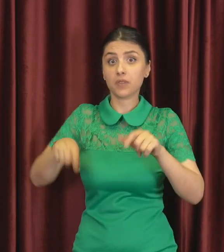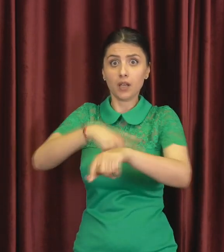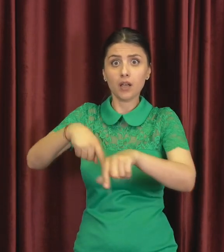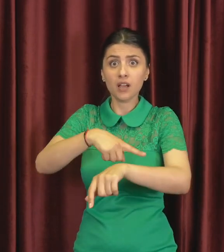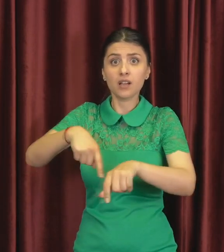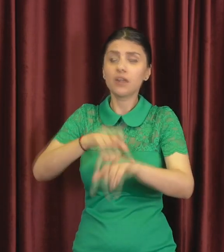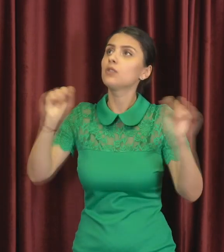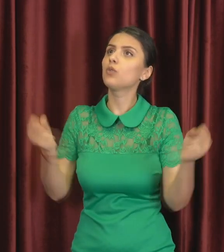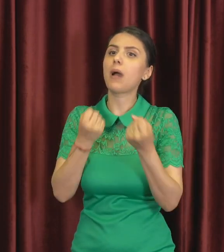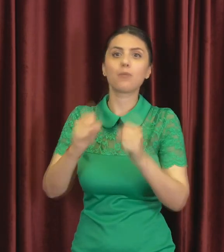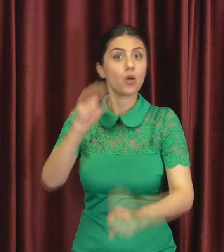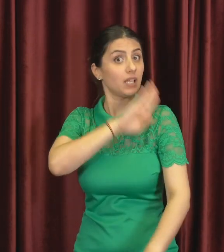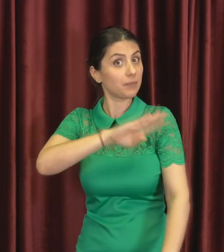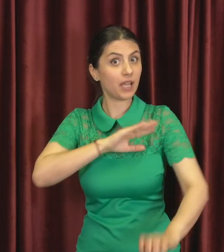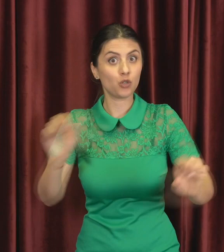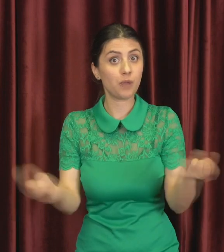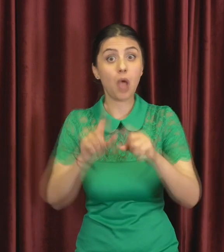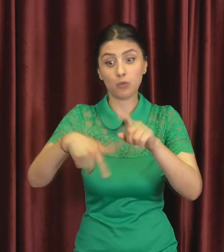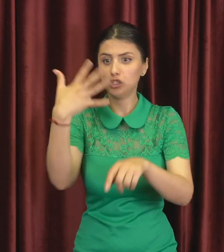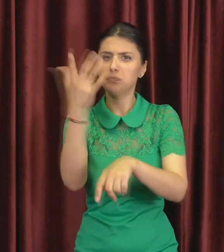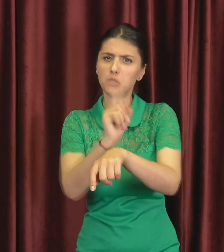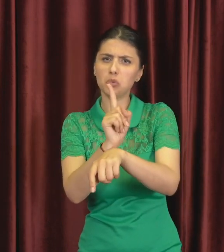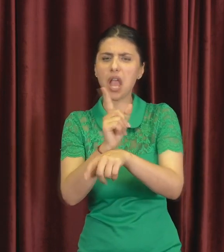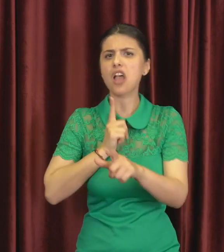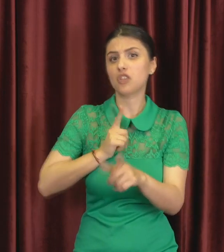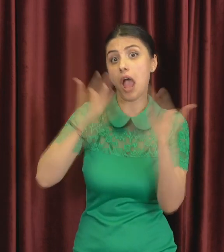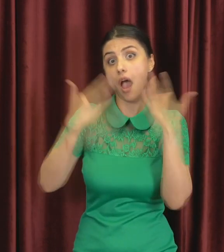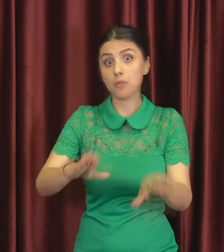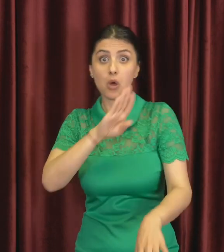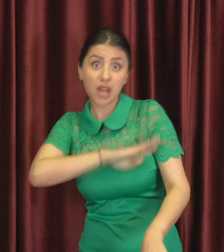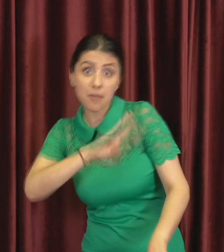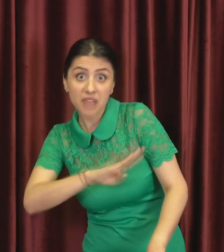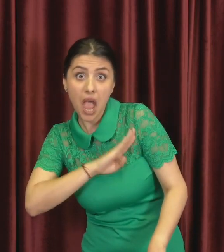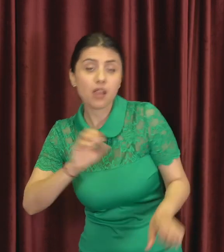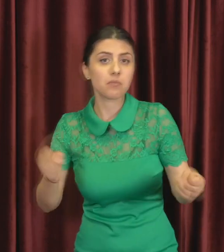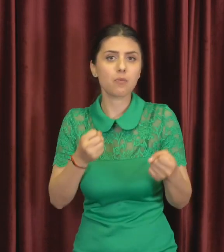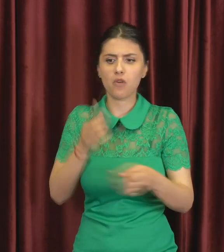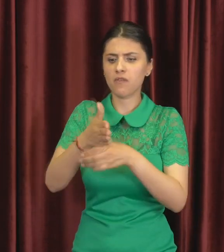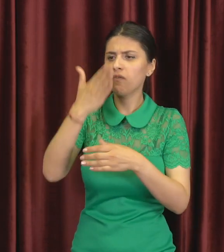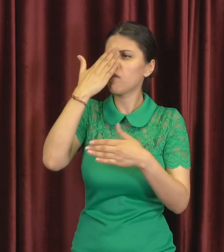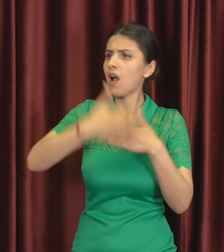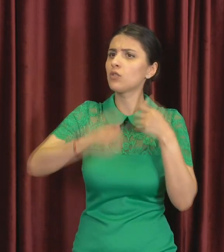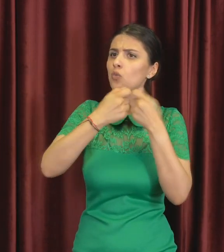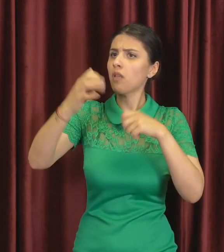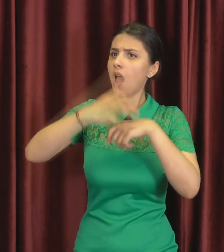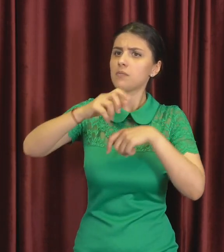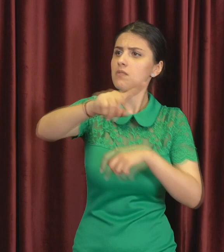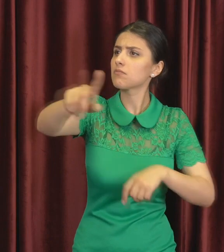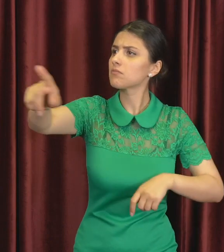mai mult răbdarea. După 5 minute își pierdu răbdarea și se băgă în față, trecu printre toate animalele care își așteptau rândul și ajunse la